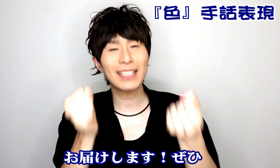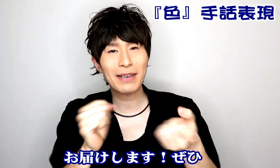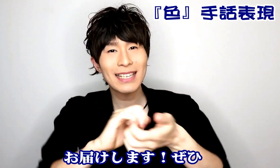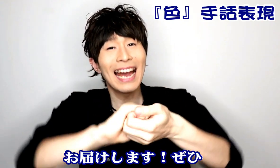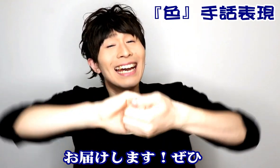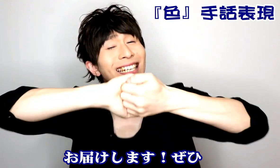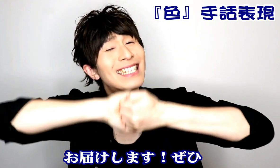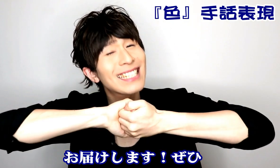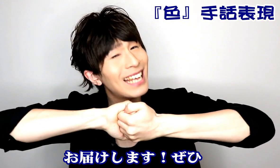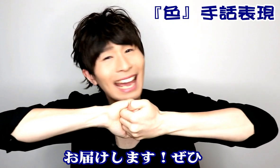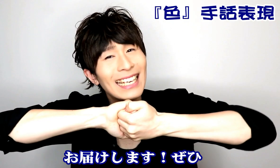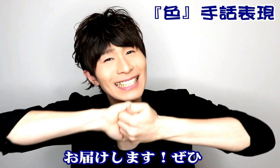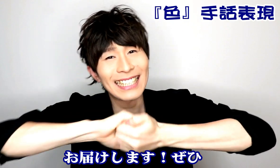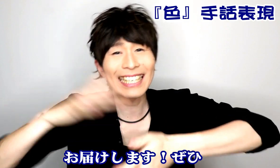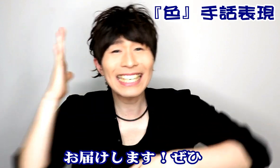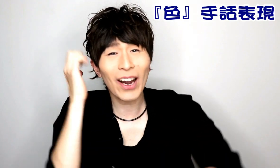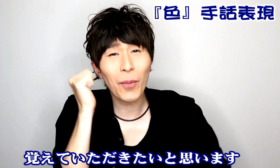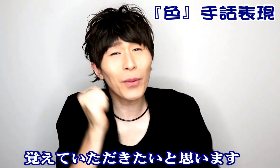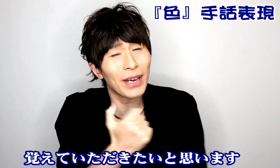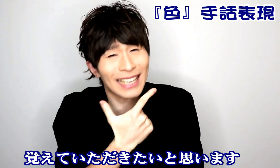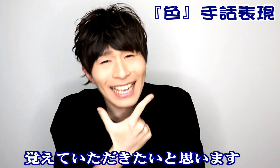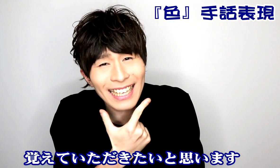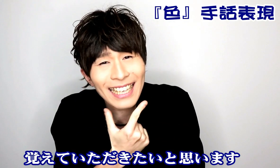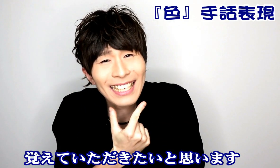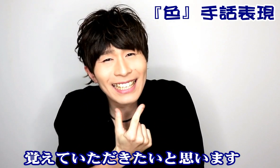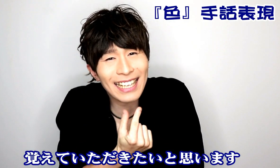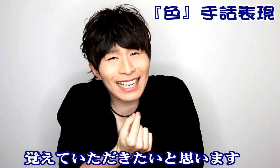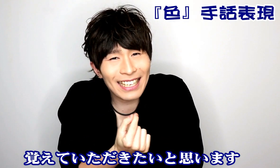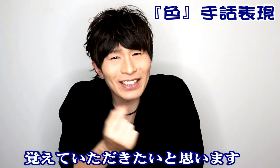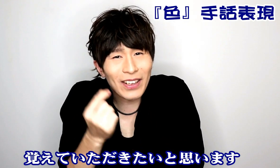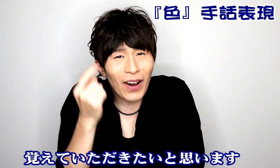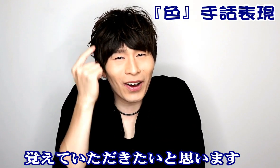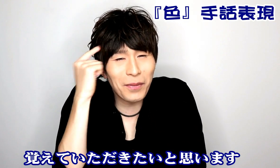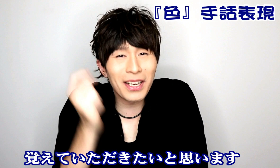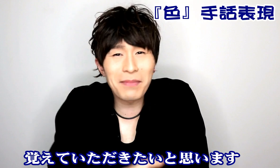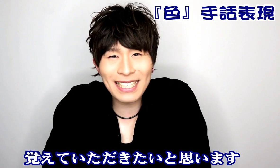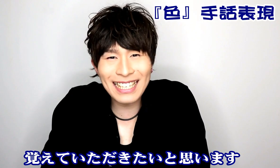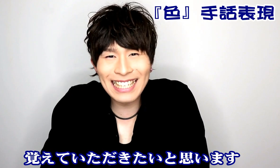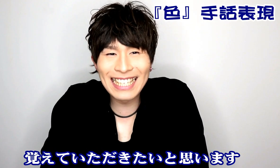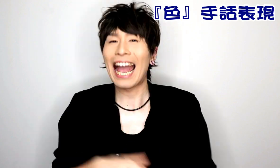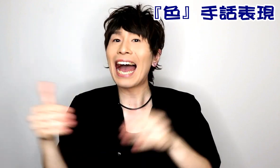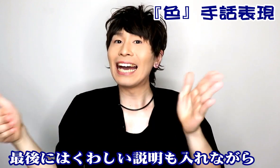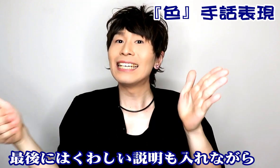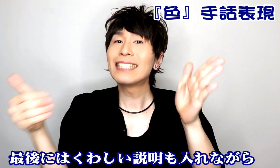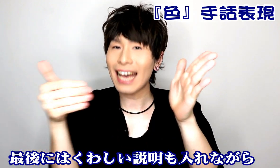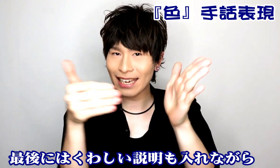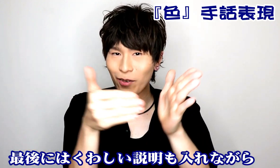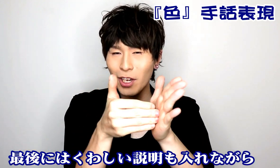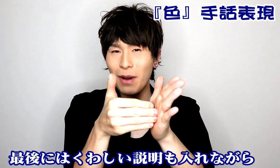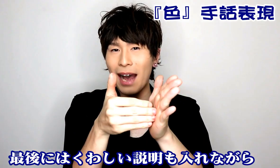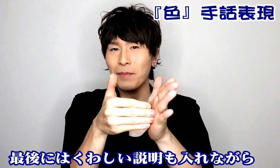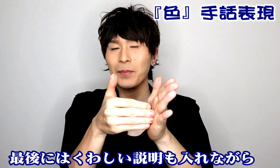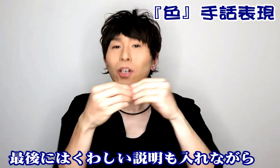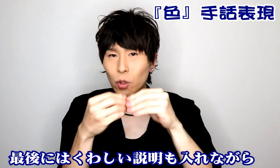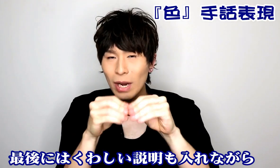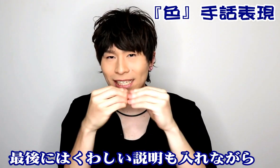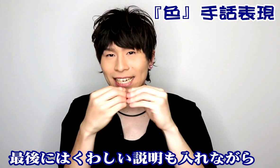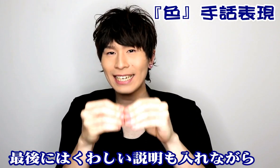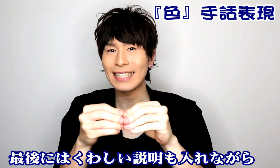。ぜひ覚えていただきたいと思います。最後には詳しい